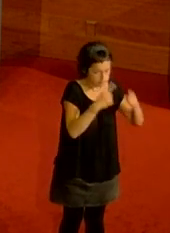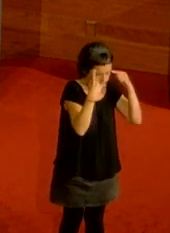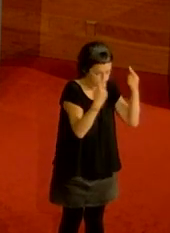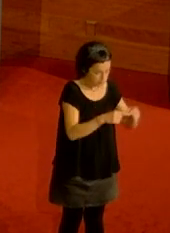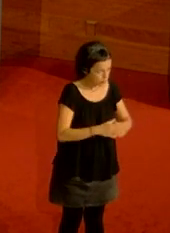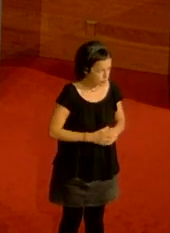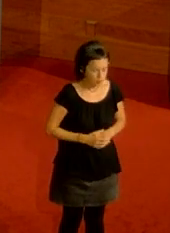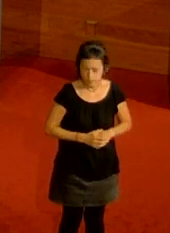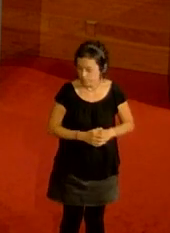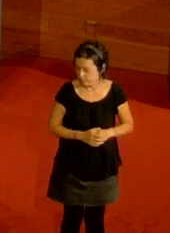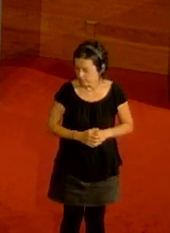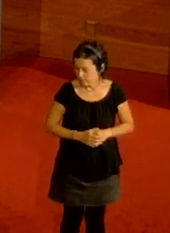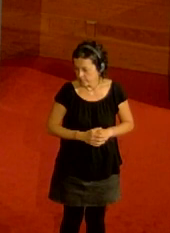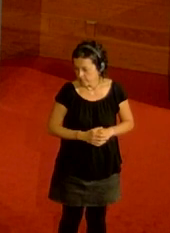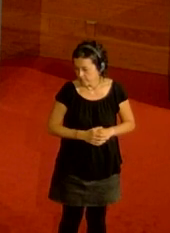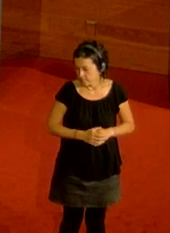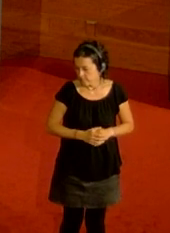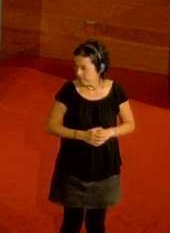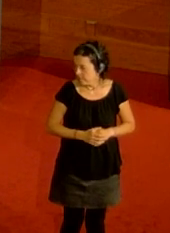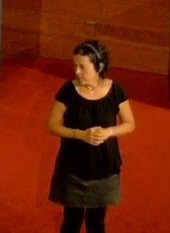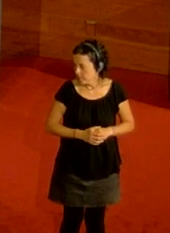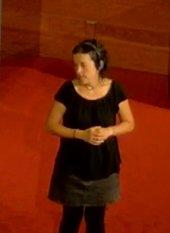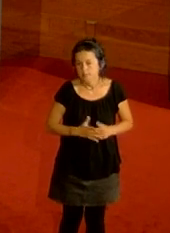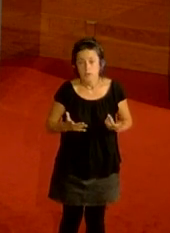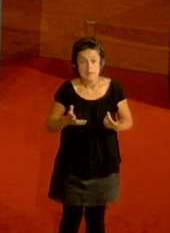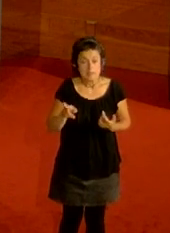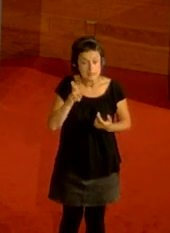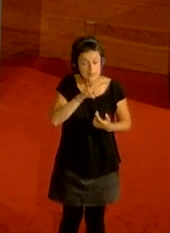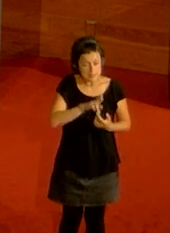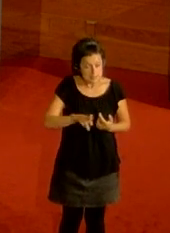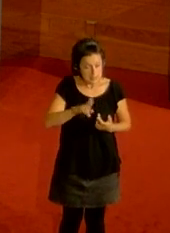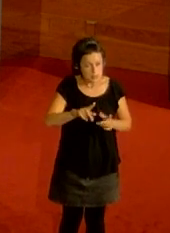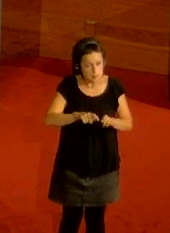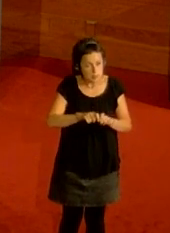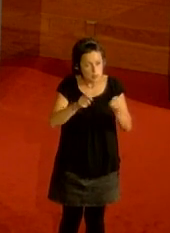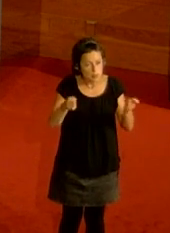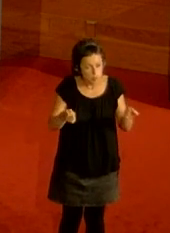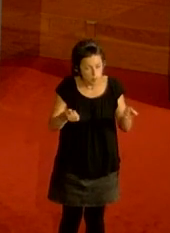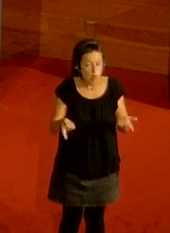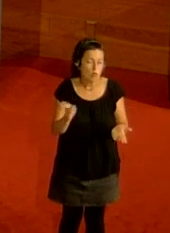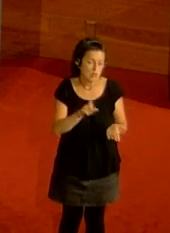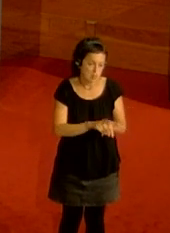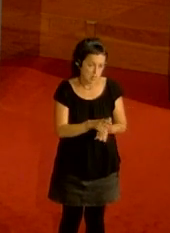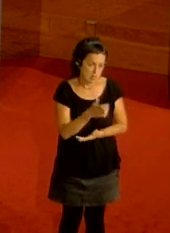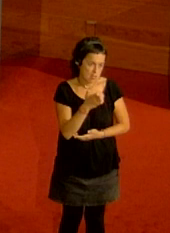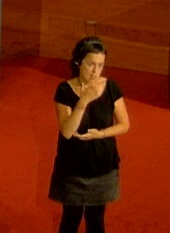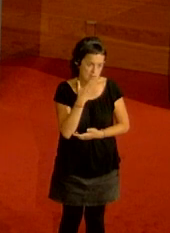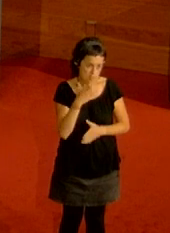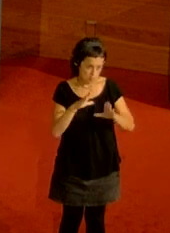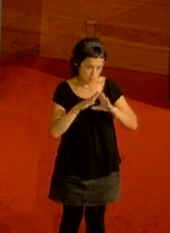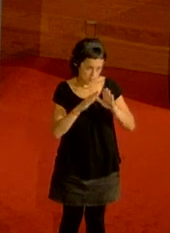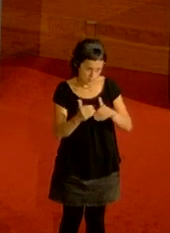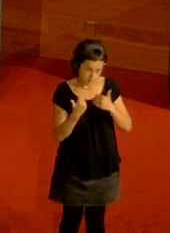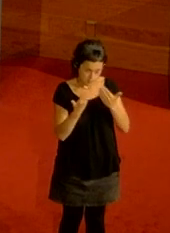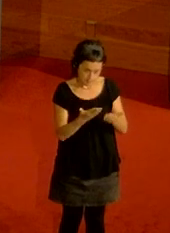eh para romper ese bucle nuevamente el ejemplo feminista con el que que con junto